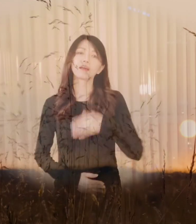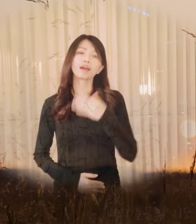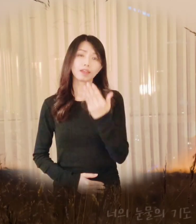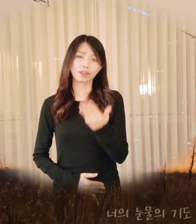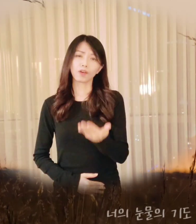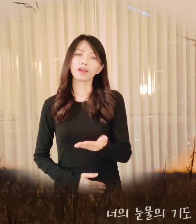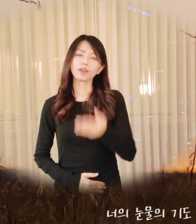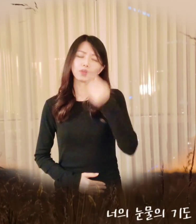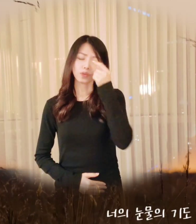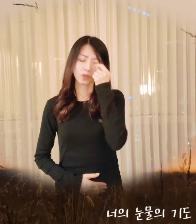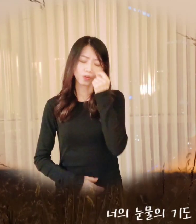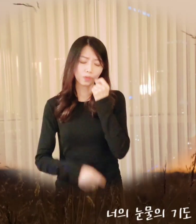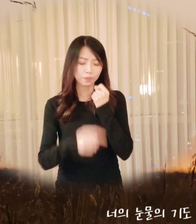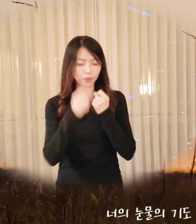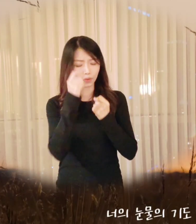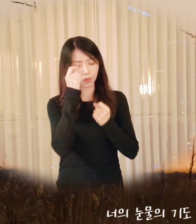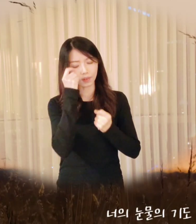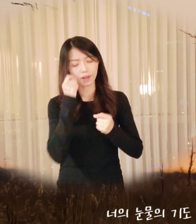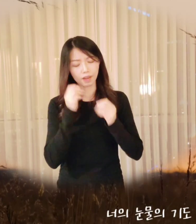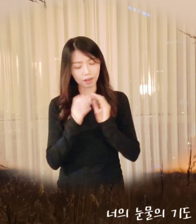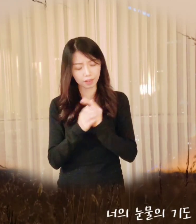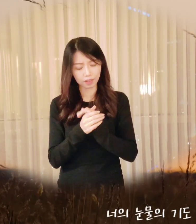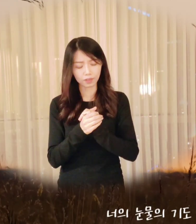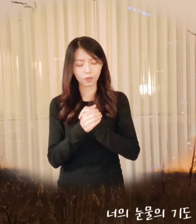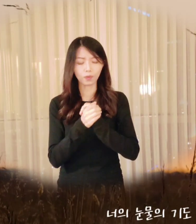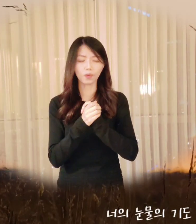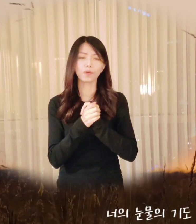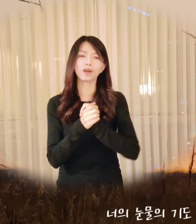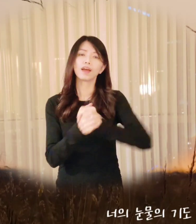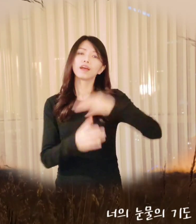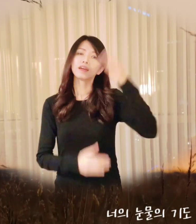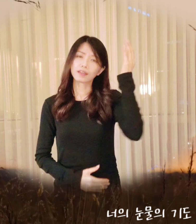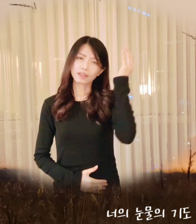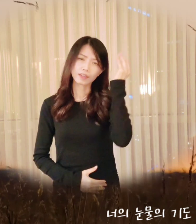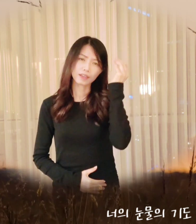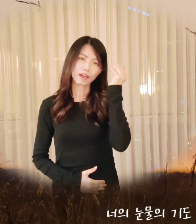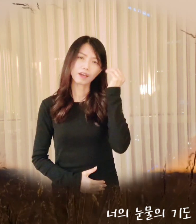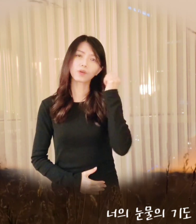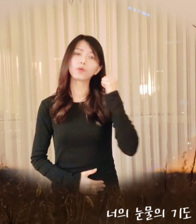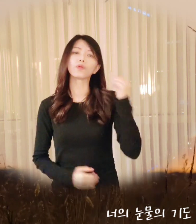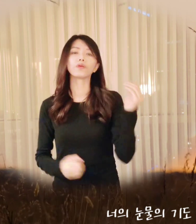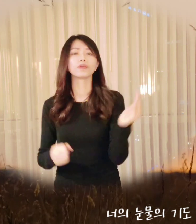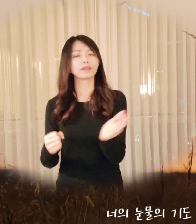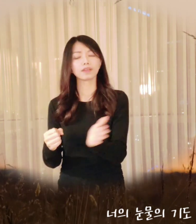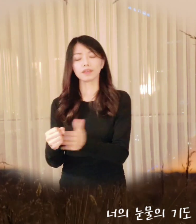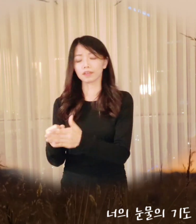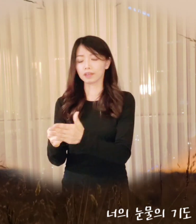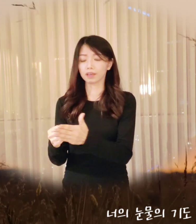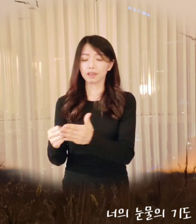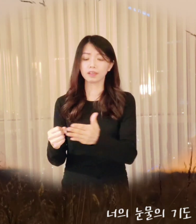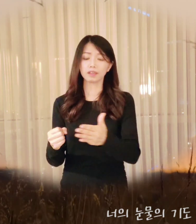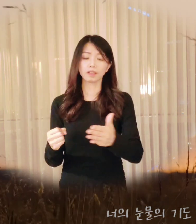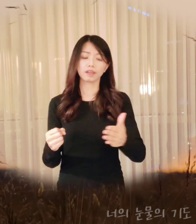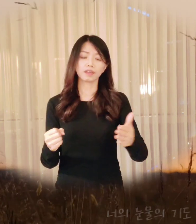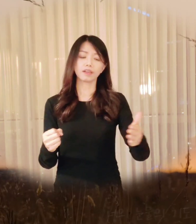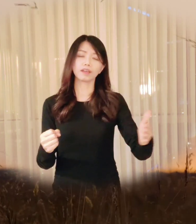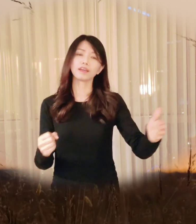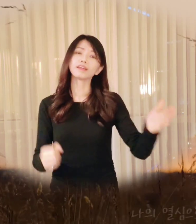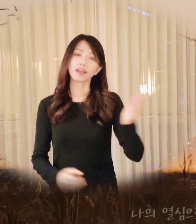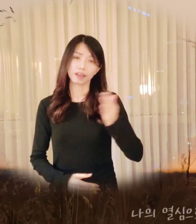주겠니 너의 눈물의 기도 잊지 않고 있으